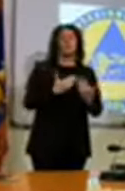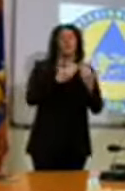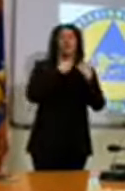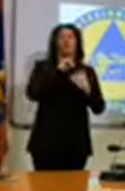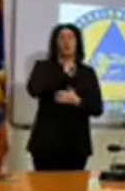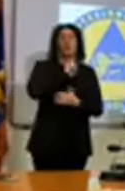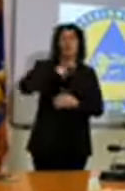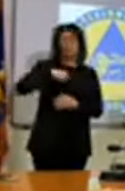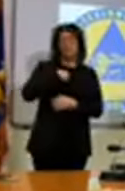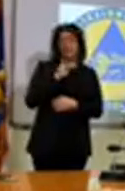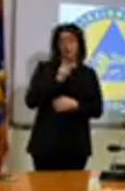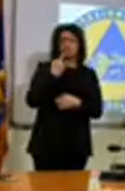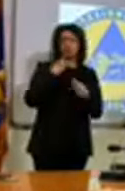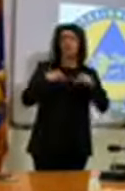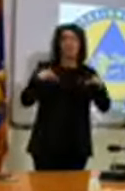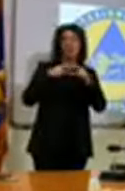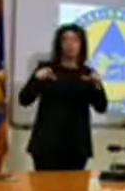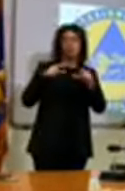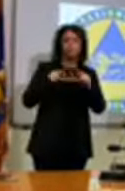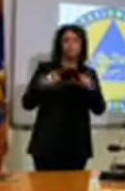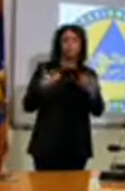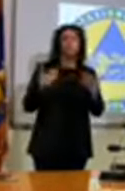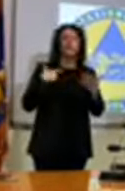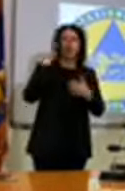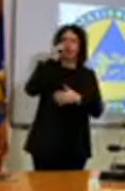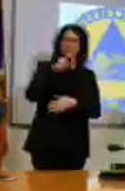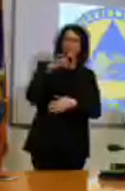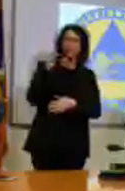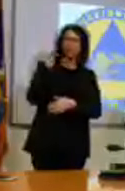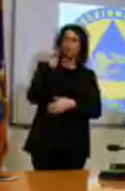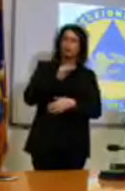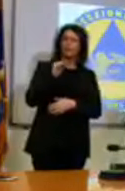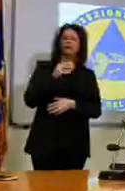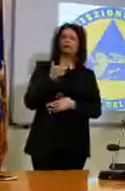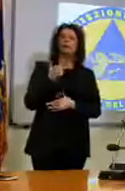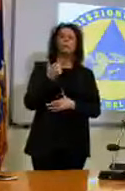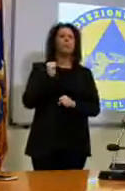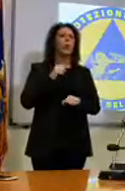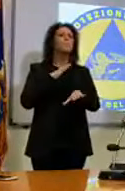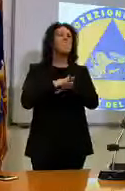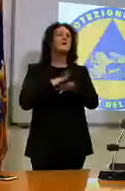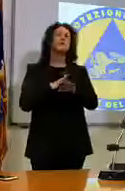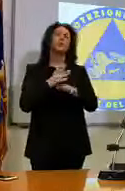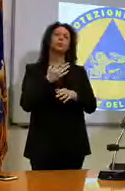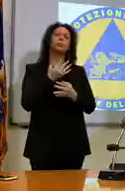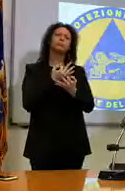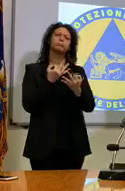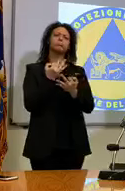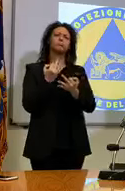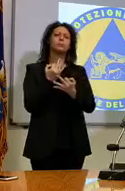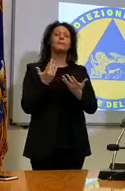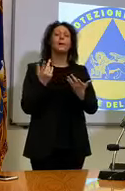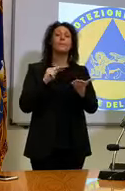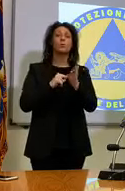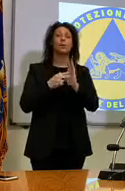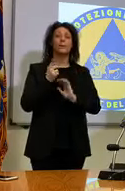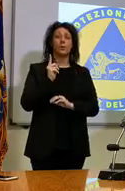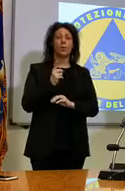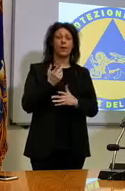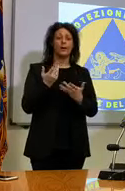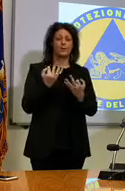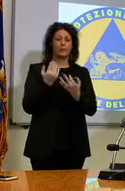domanda, sarebbe un bel metodo, poi ovviamente il tema è che poi c'è sempre l'incrocio della